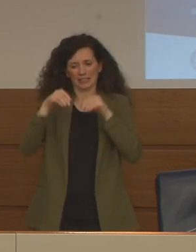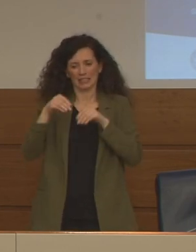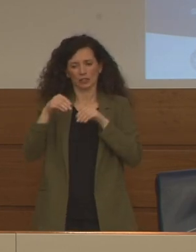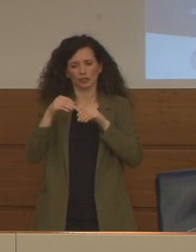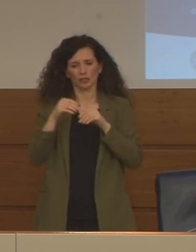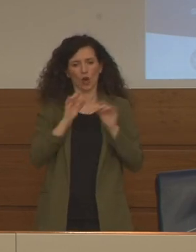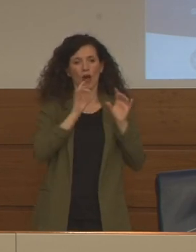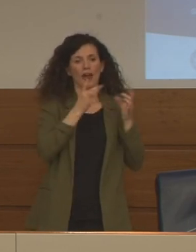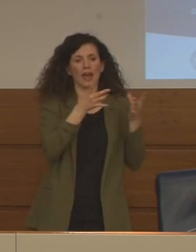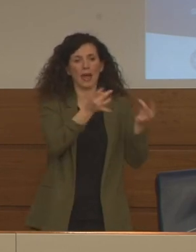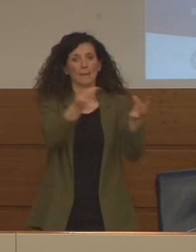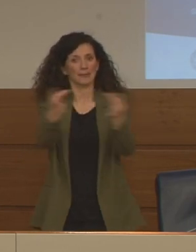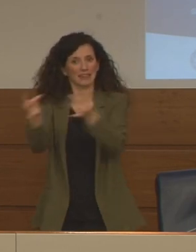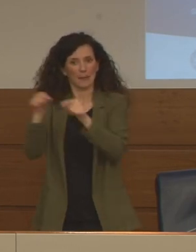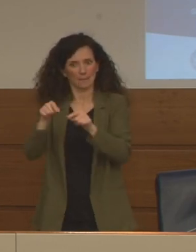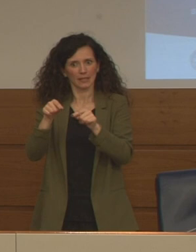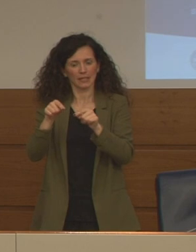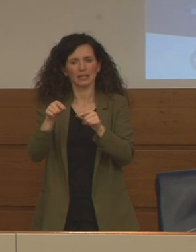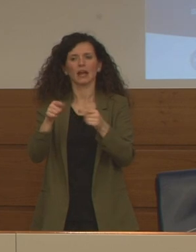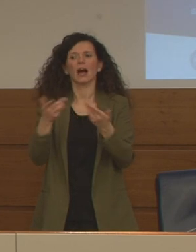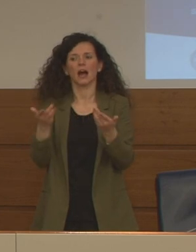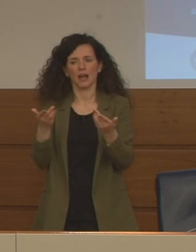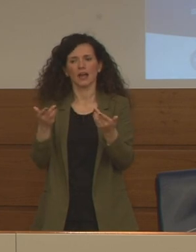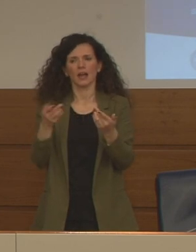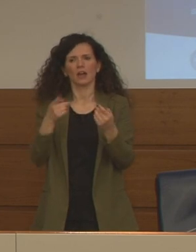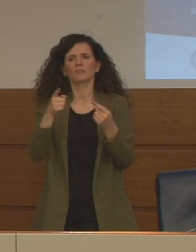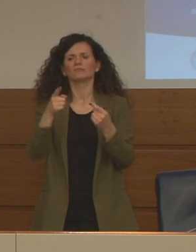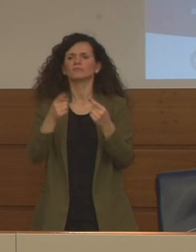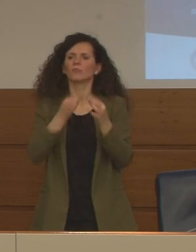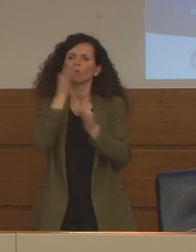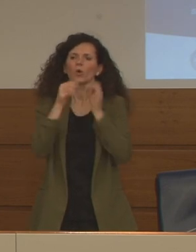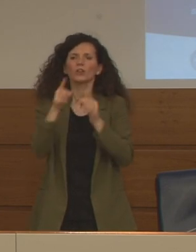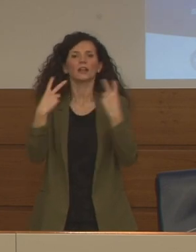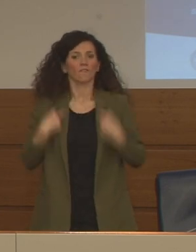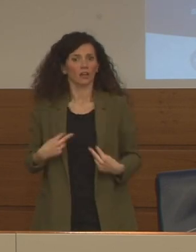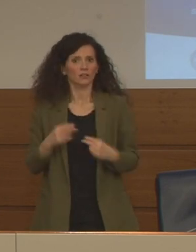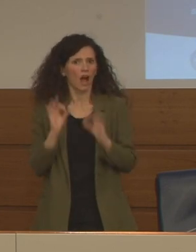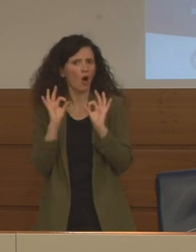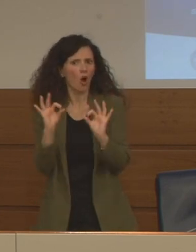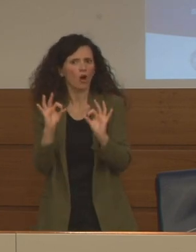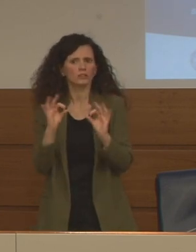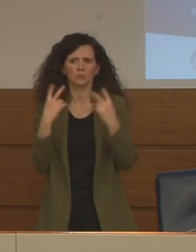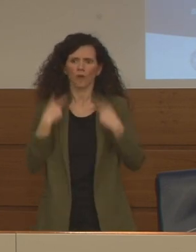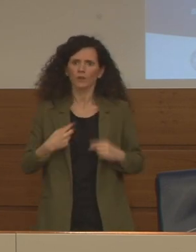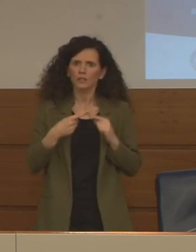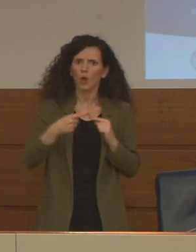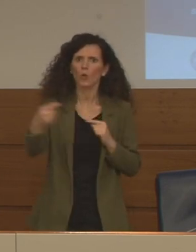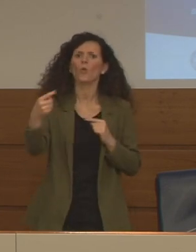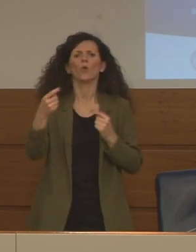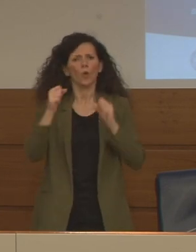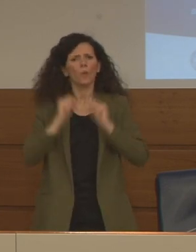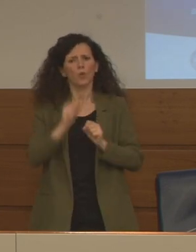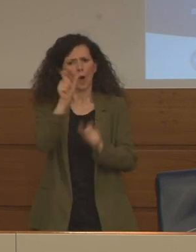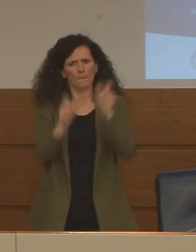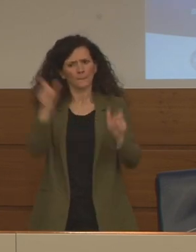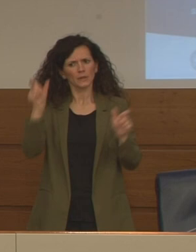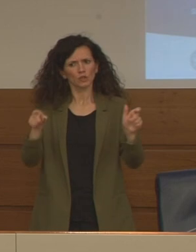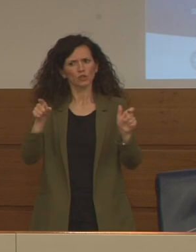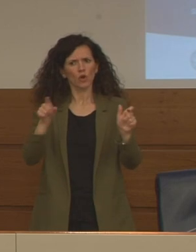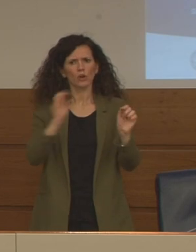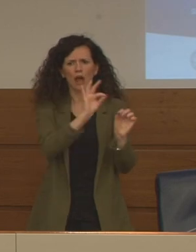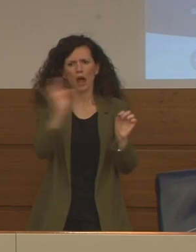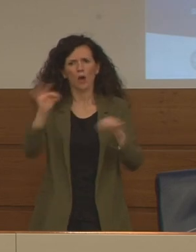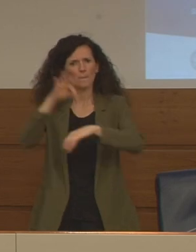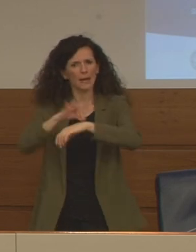marker è un marker di una ottima qualità della vita perché si sopravvive a lungo anche con più patologie perché non dimentichiamo questa cosa